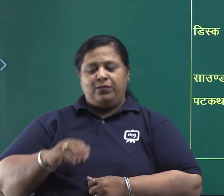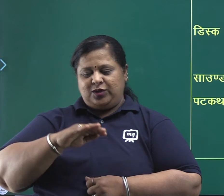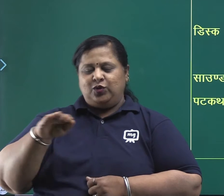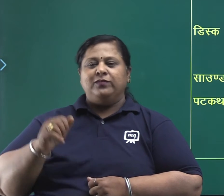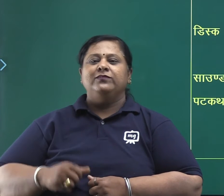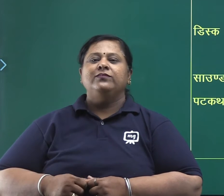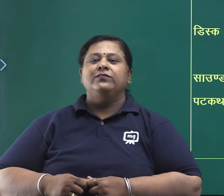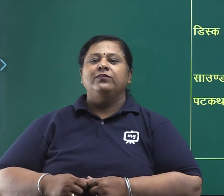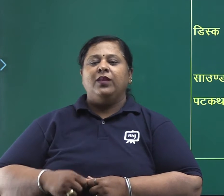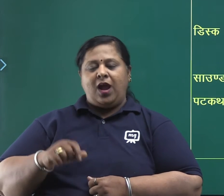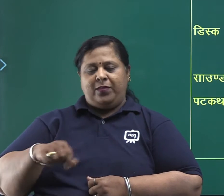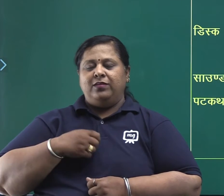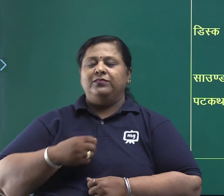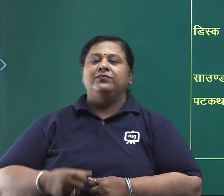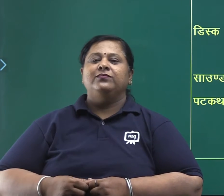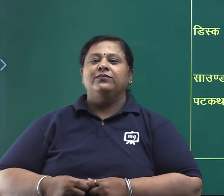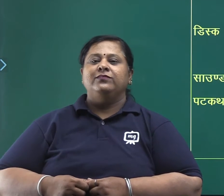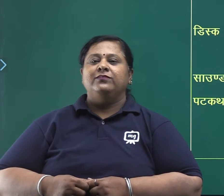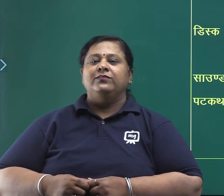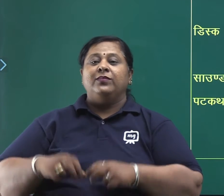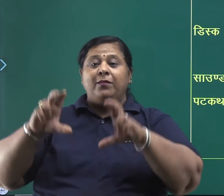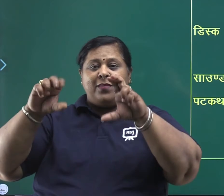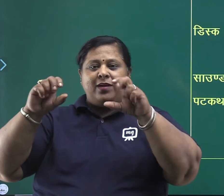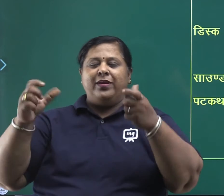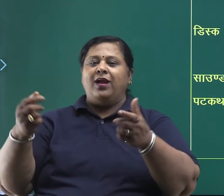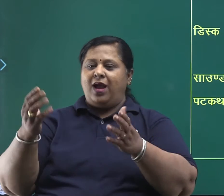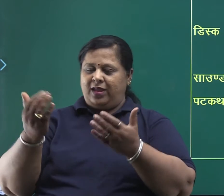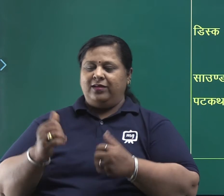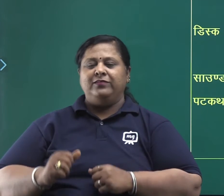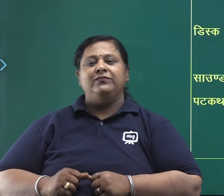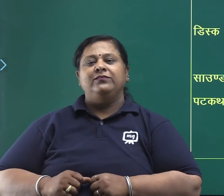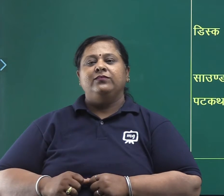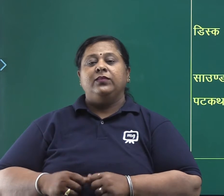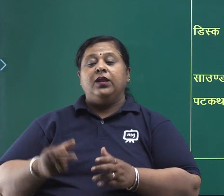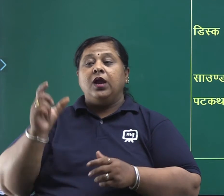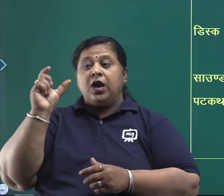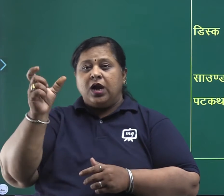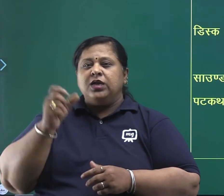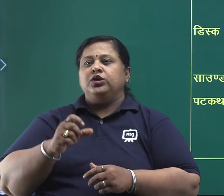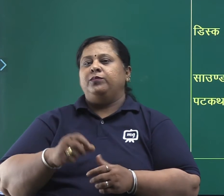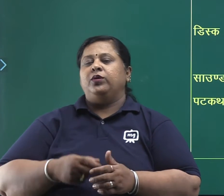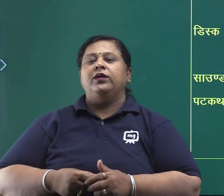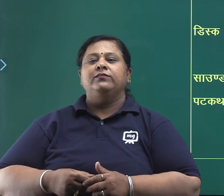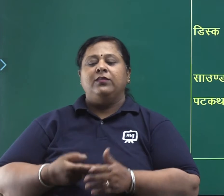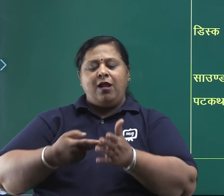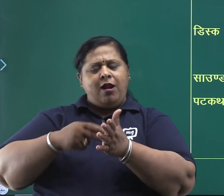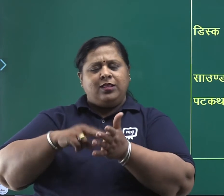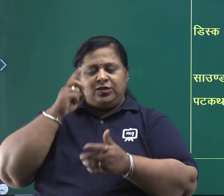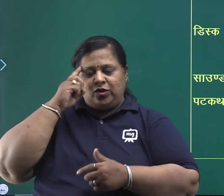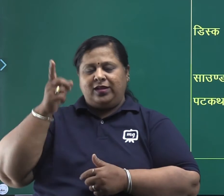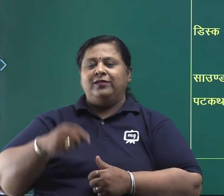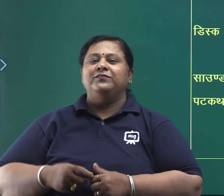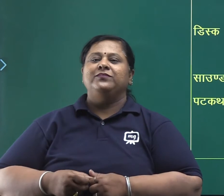बच्चों, अब हम पाठ में आए कठिन शब्दों के अर्थ